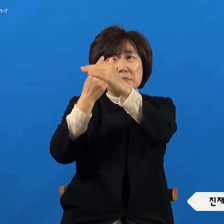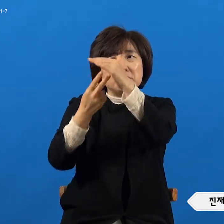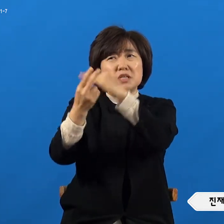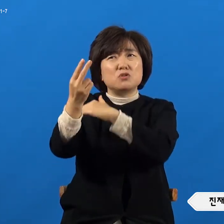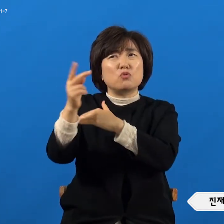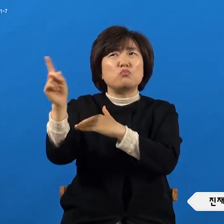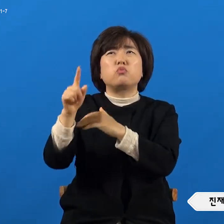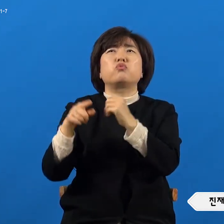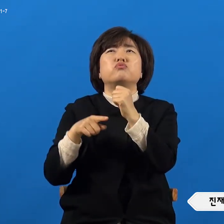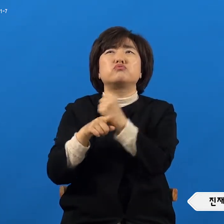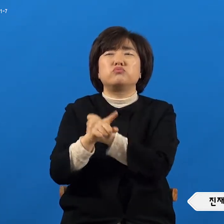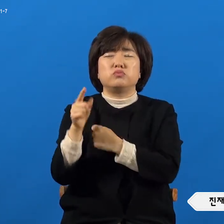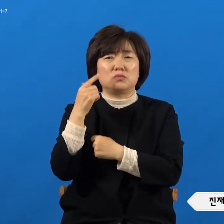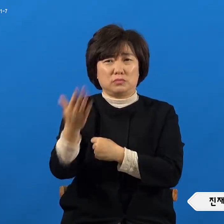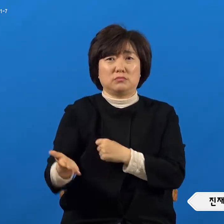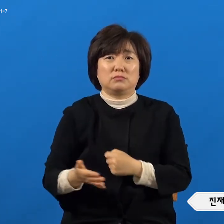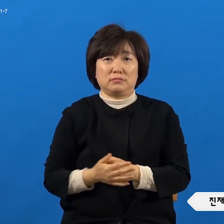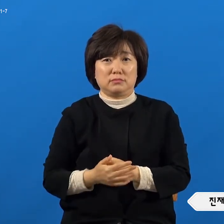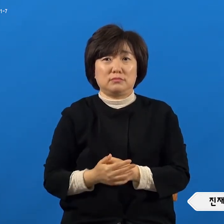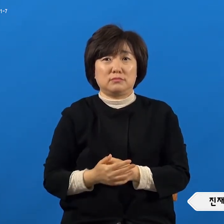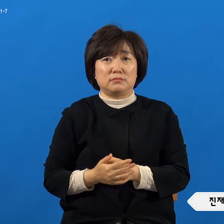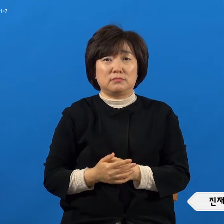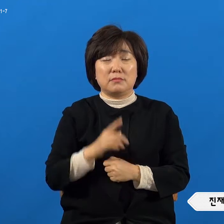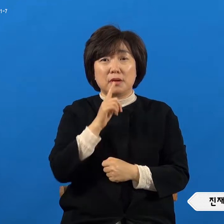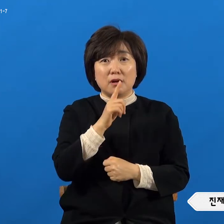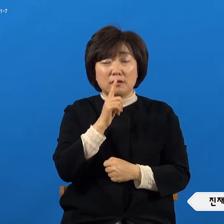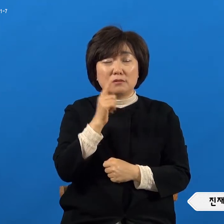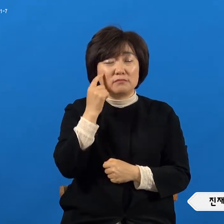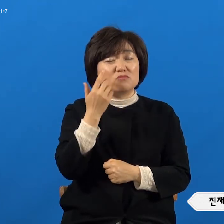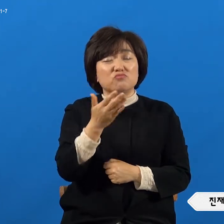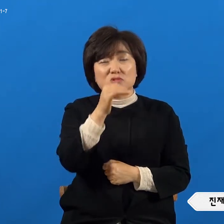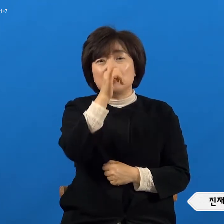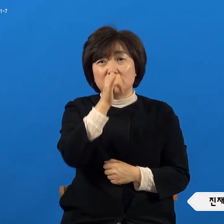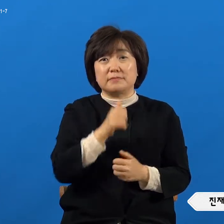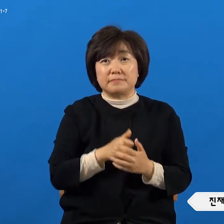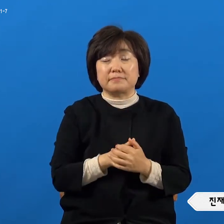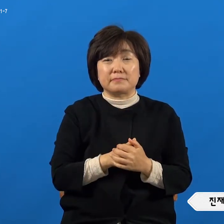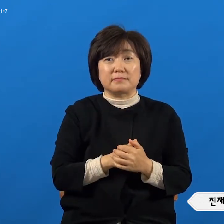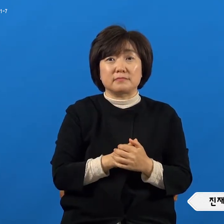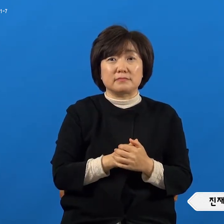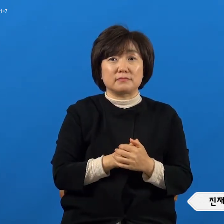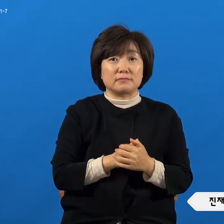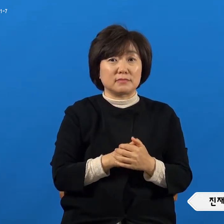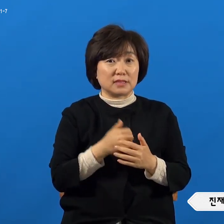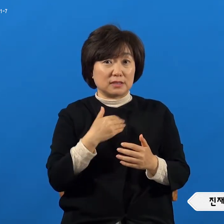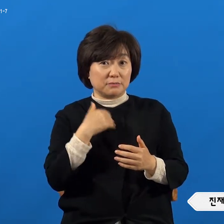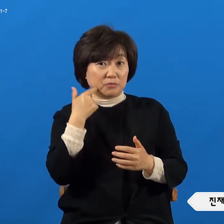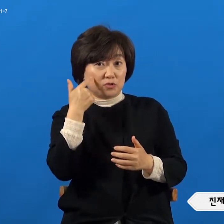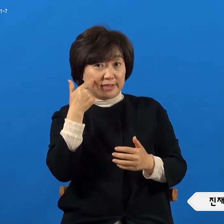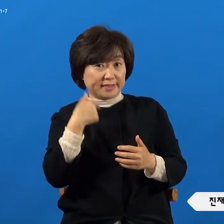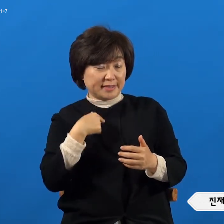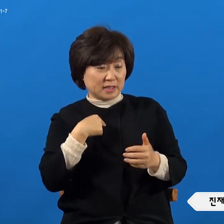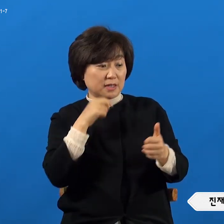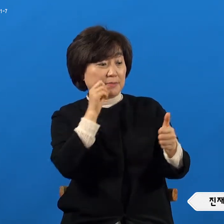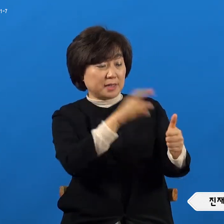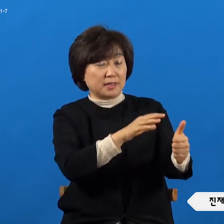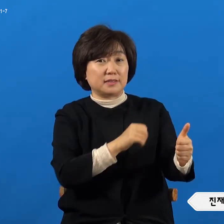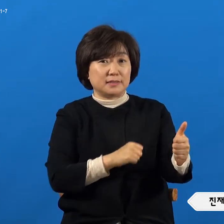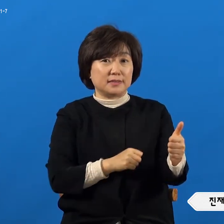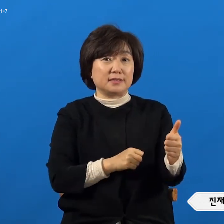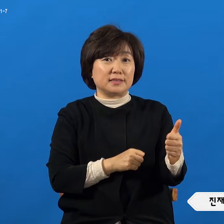무슨 의미가 있느냐라고 묻는 분이 있을지 모릅니다. 그렇다면 저는 그분에게 이렇게 한번